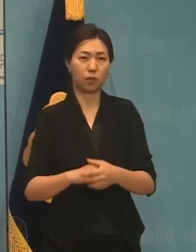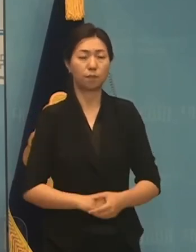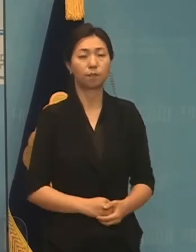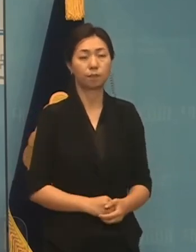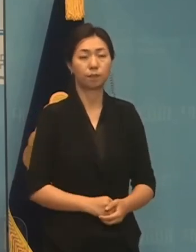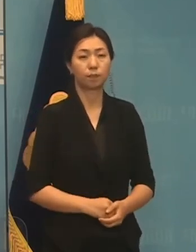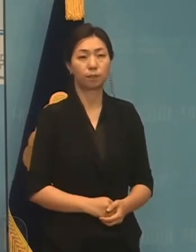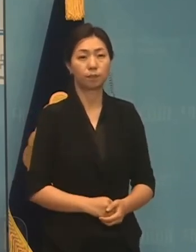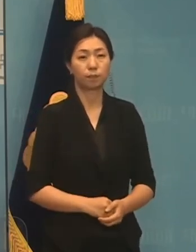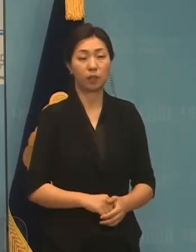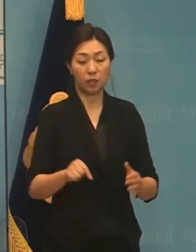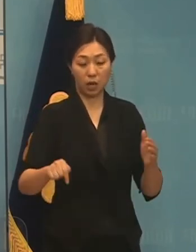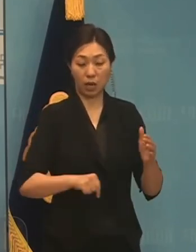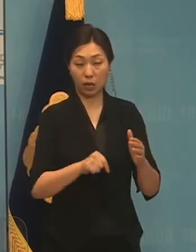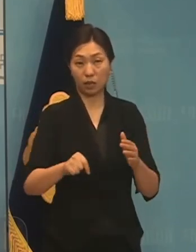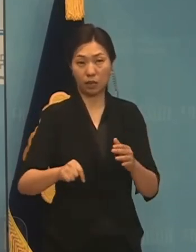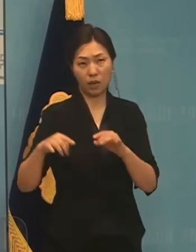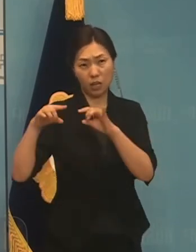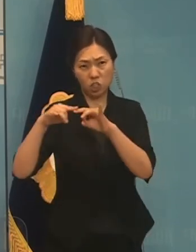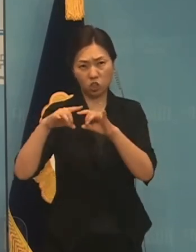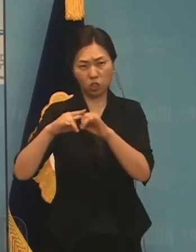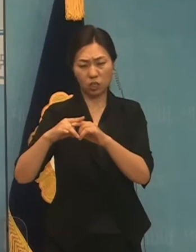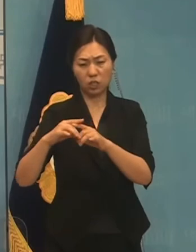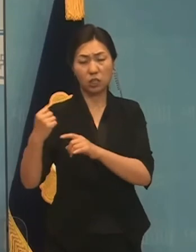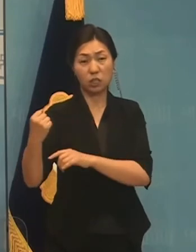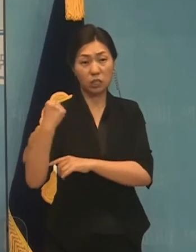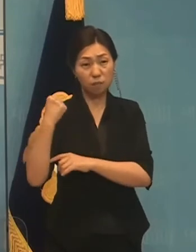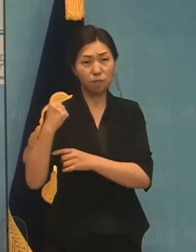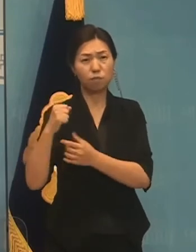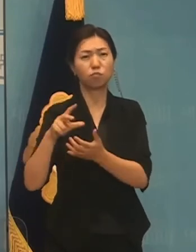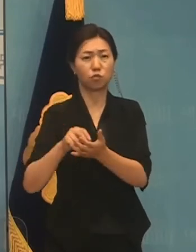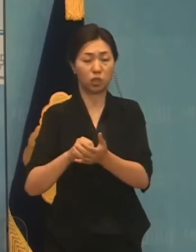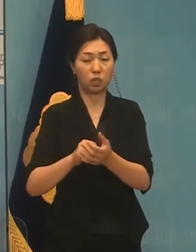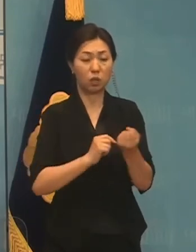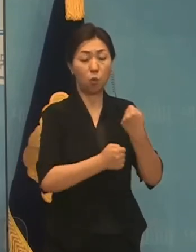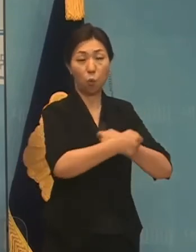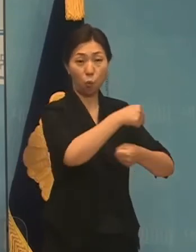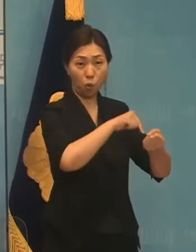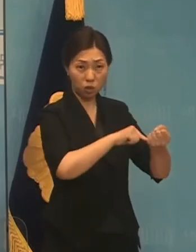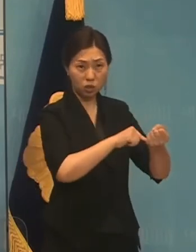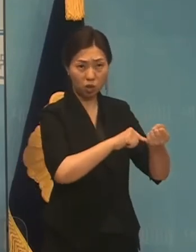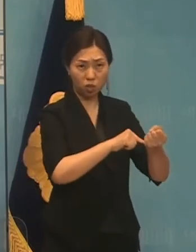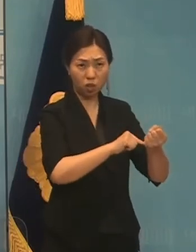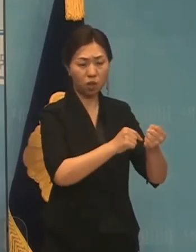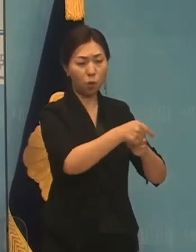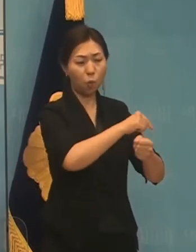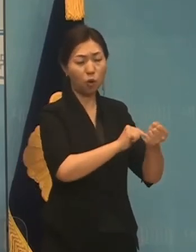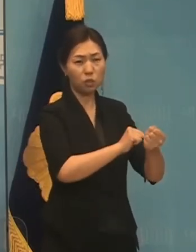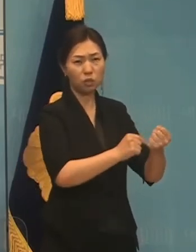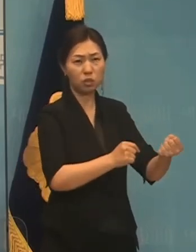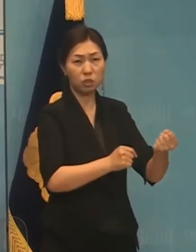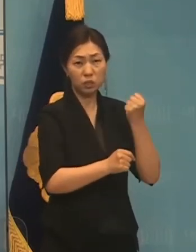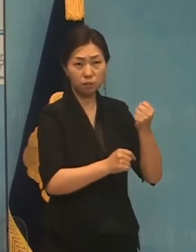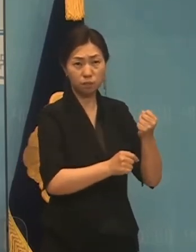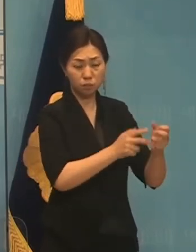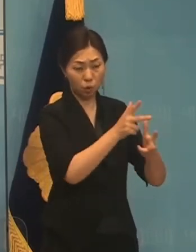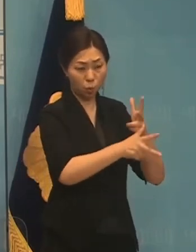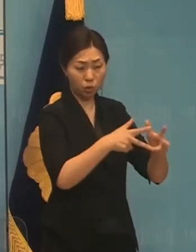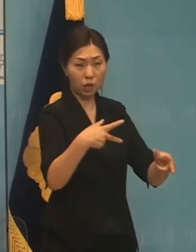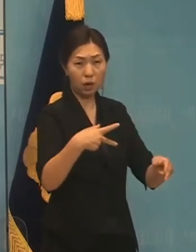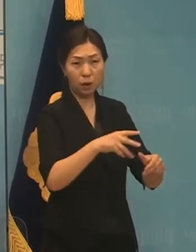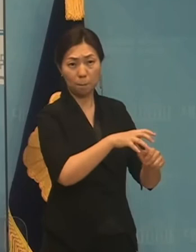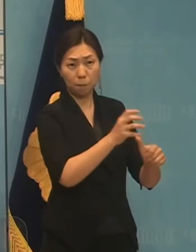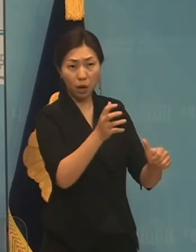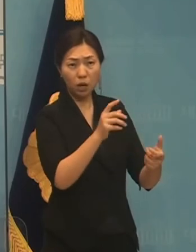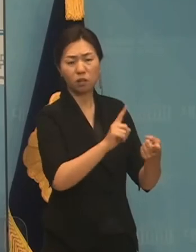그중 에너지 정책에 있어서 탈원전 정책은 에너지 주권을 포기한 것이라고 말할 수